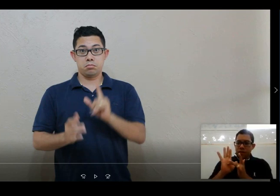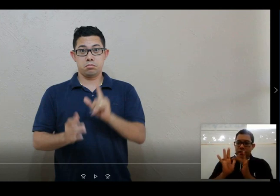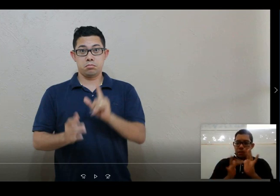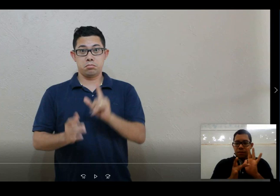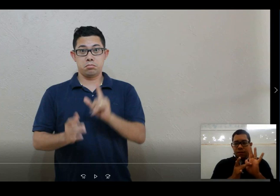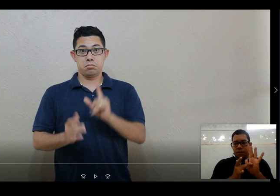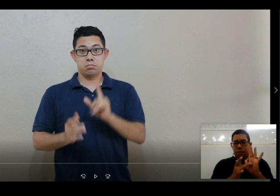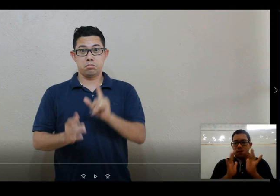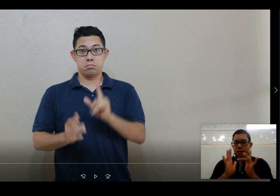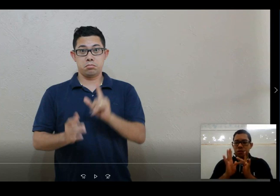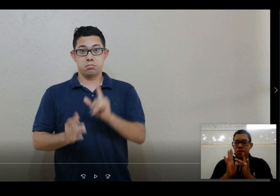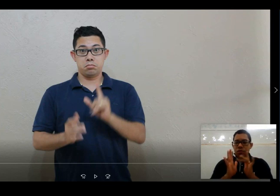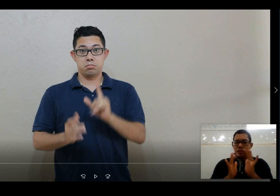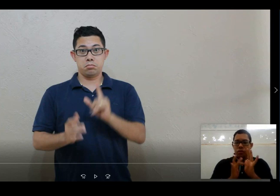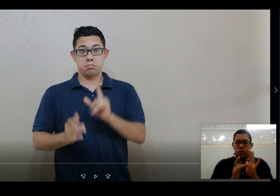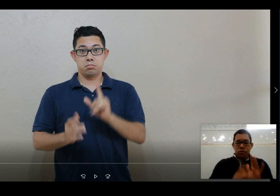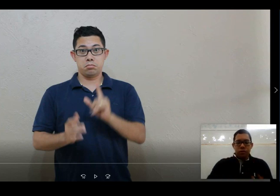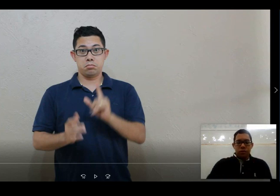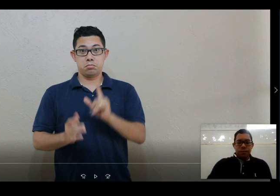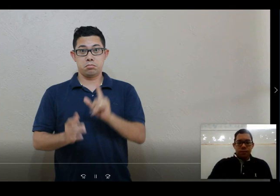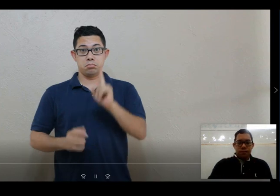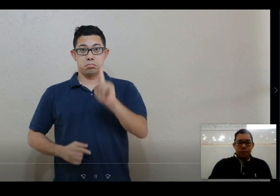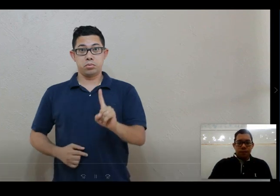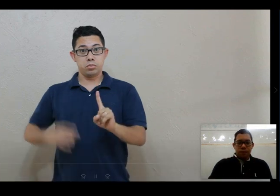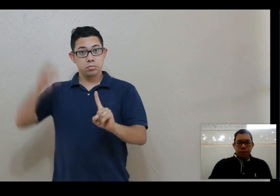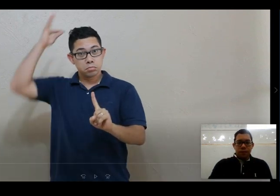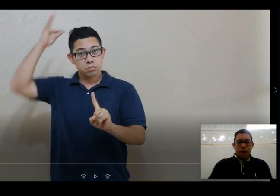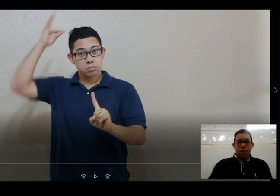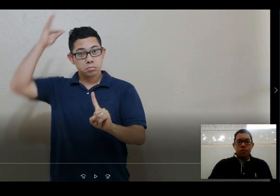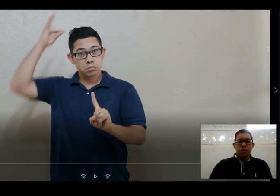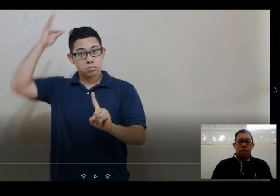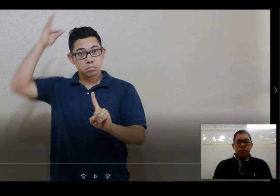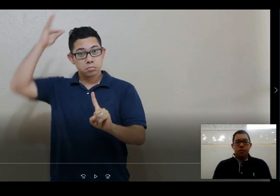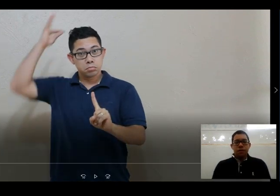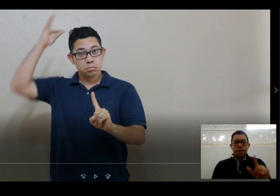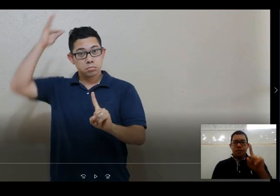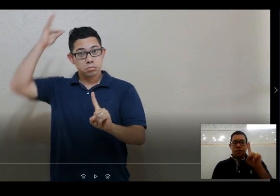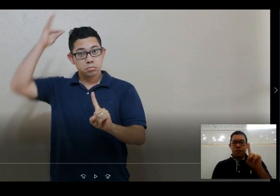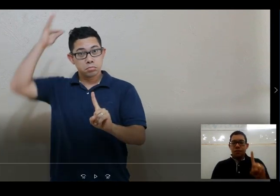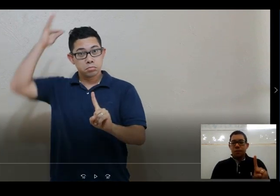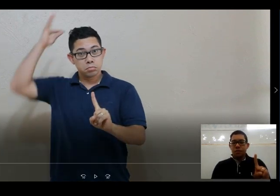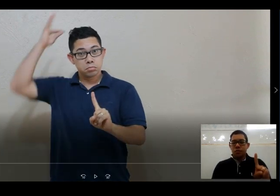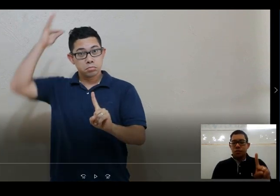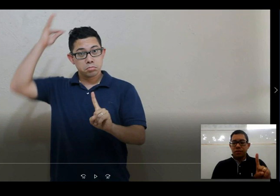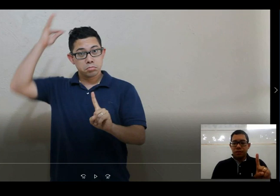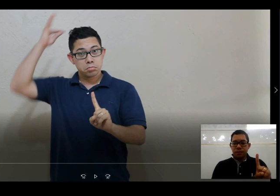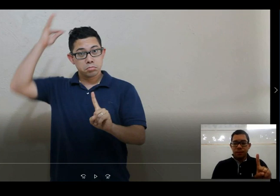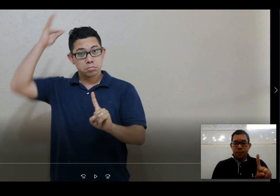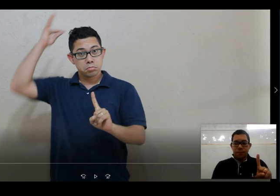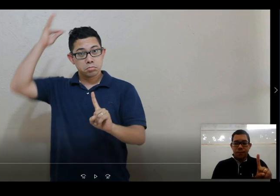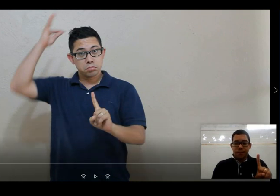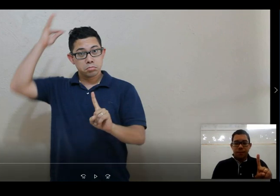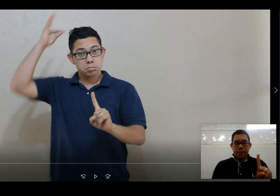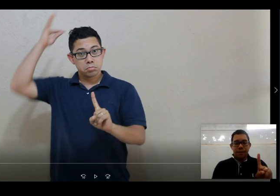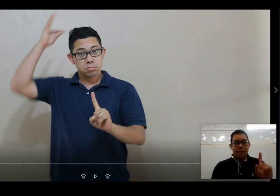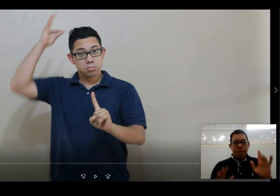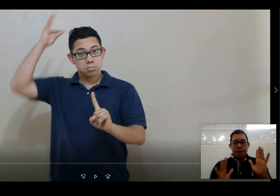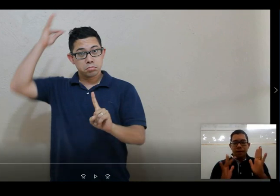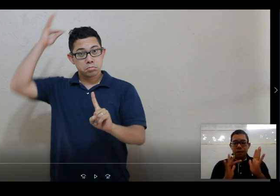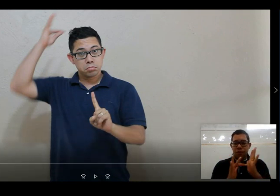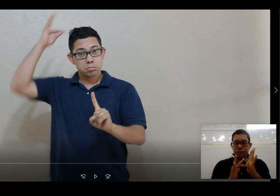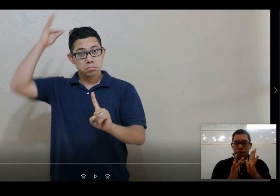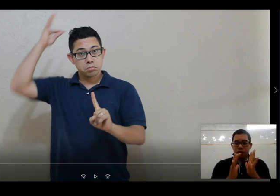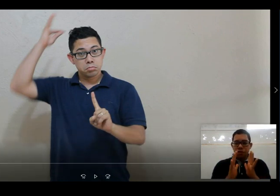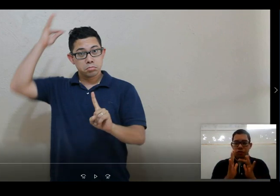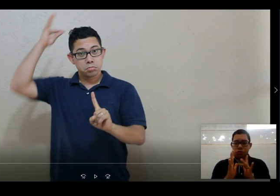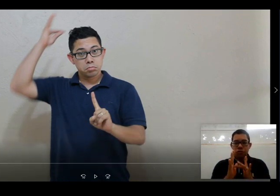Nessa localização aqui, Jesus. E aí eu utilizo um classificador de pessoas, tá?